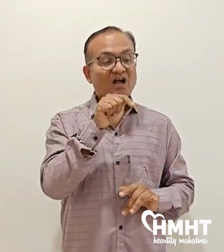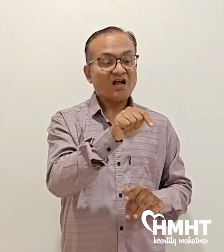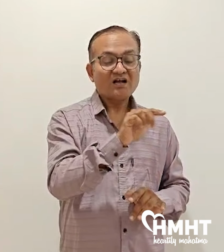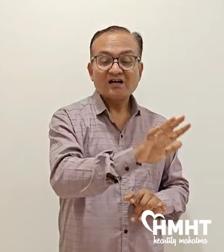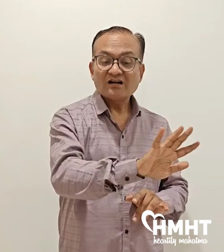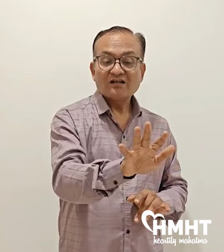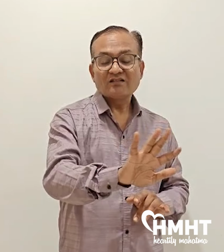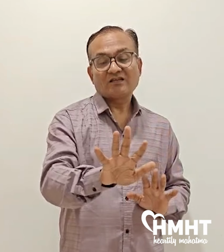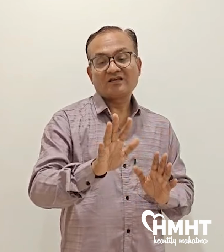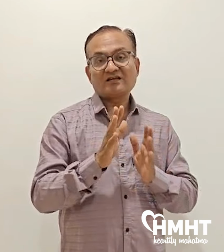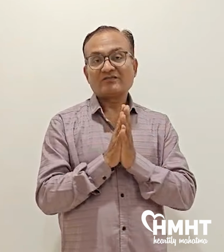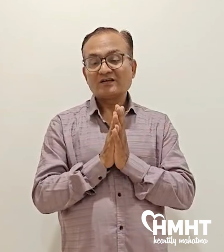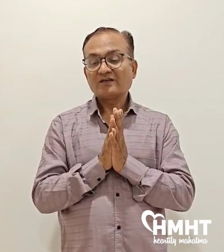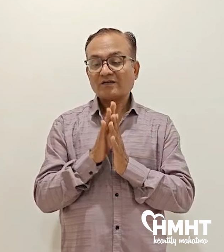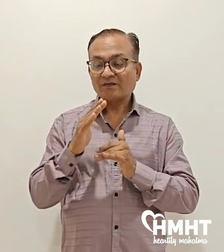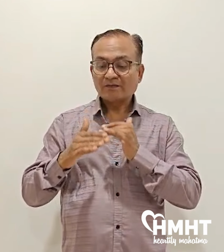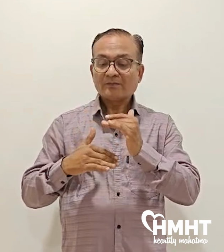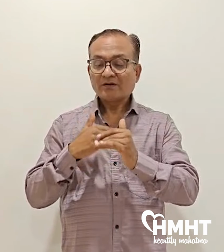ધીમે